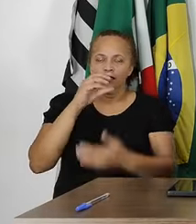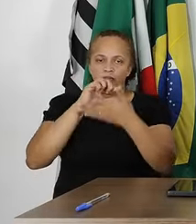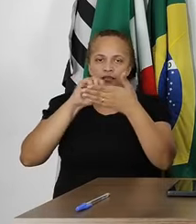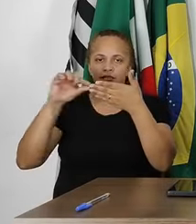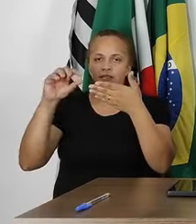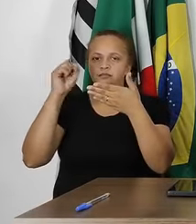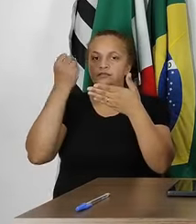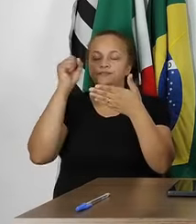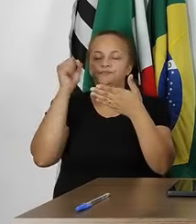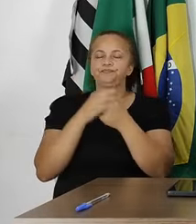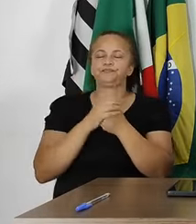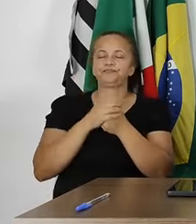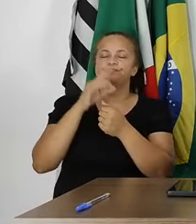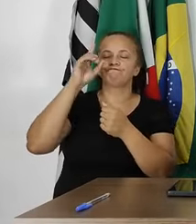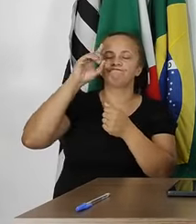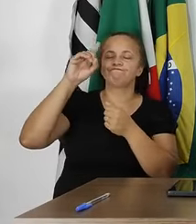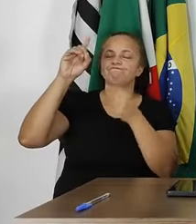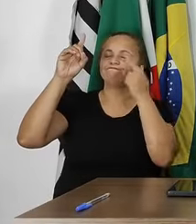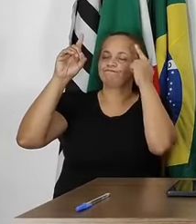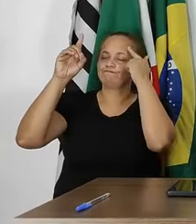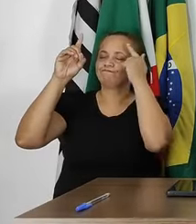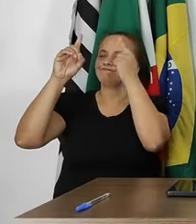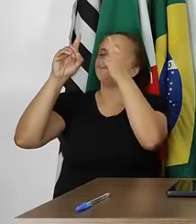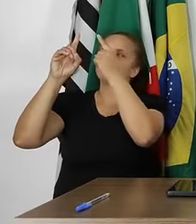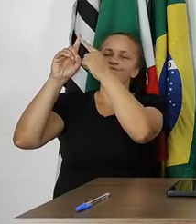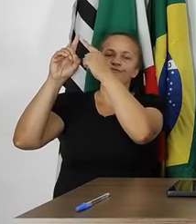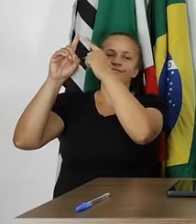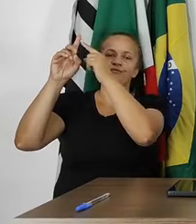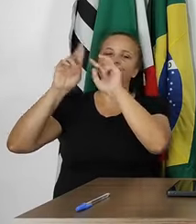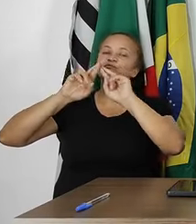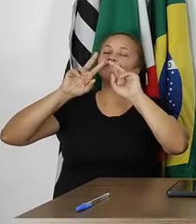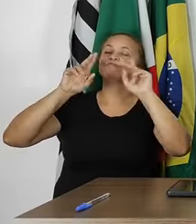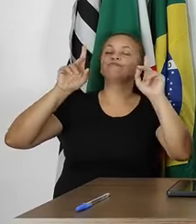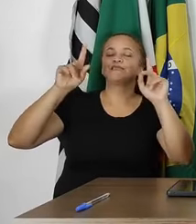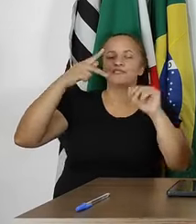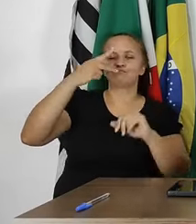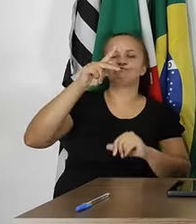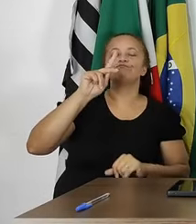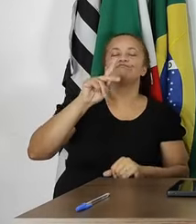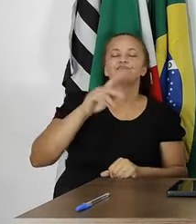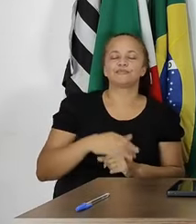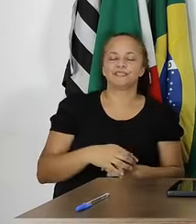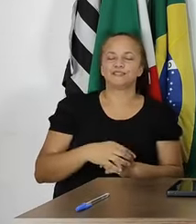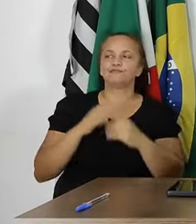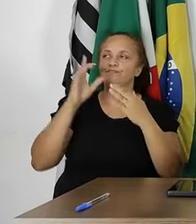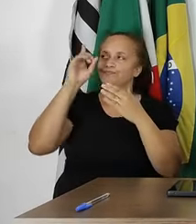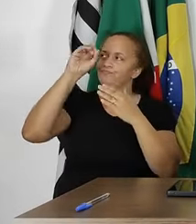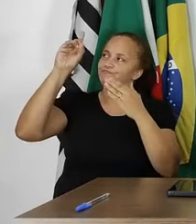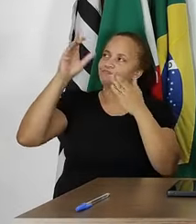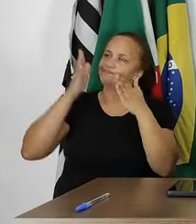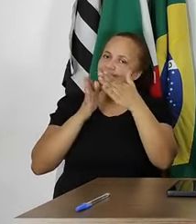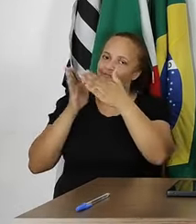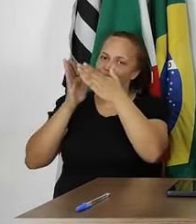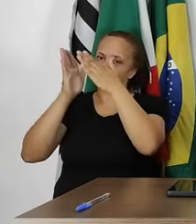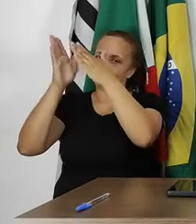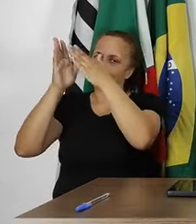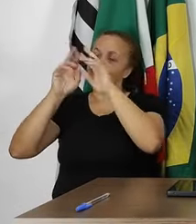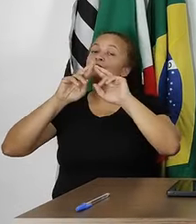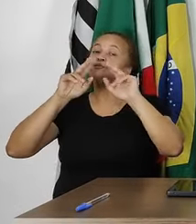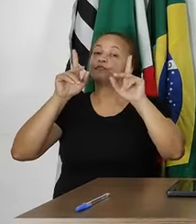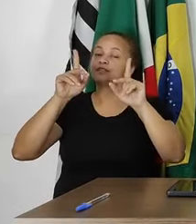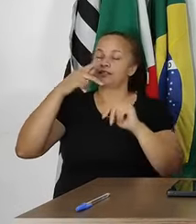os meus pensamentos não são os vossos pensamentos, nem os vossos caminhos, os meus